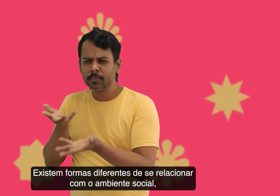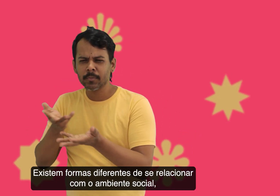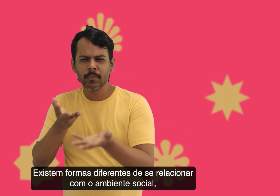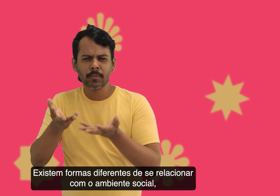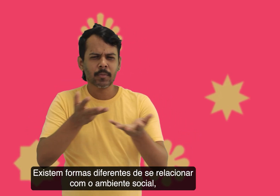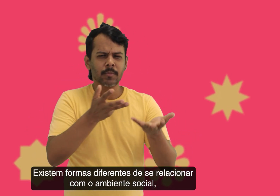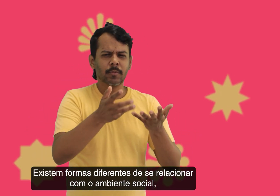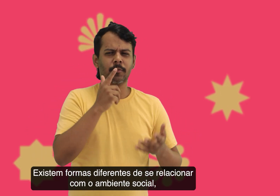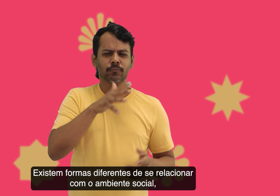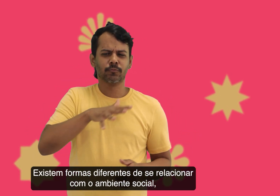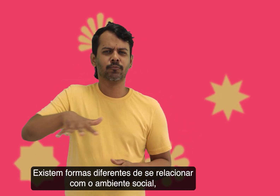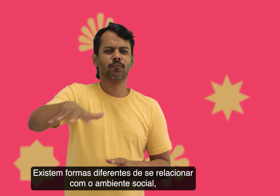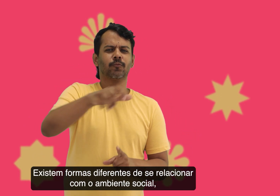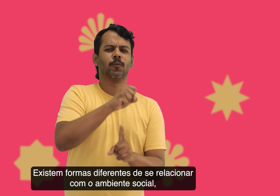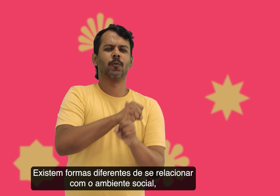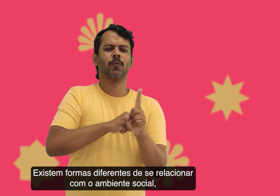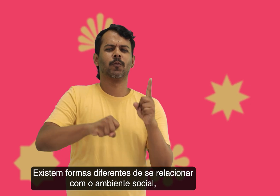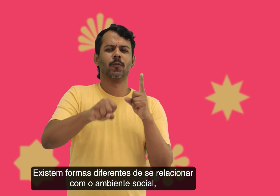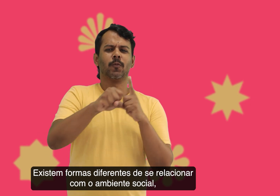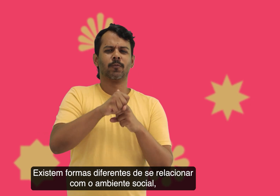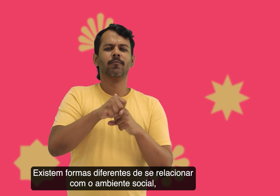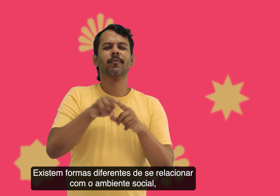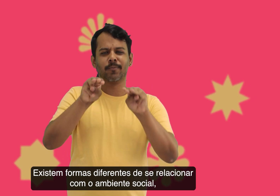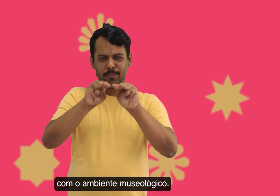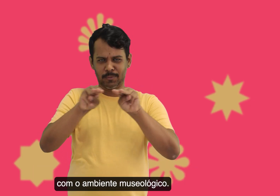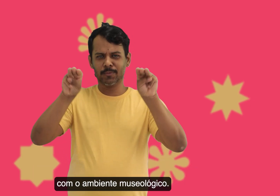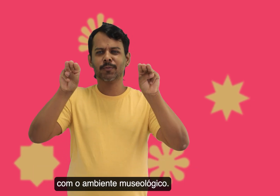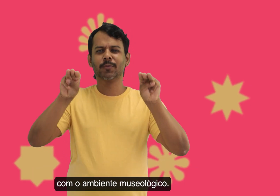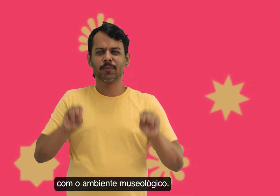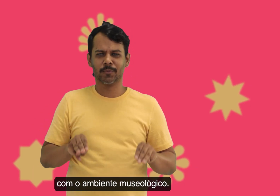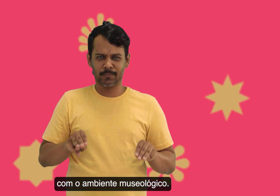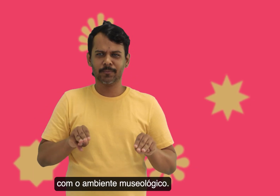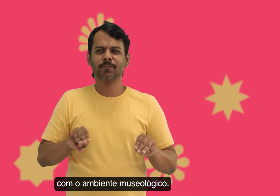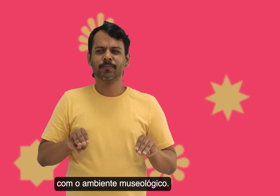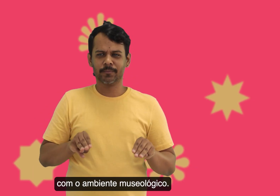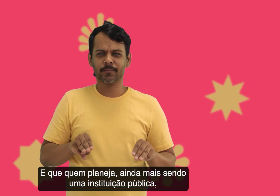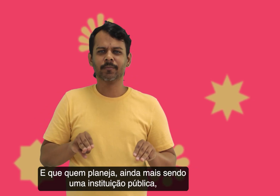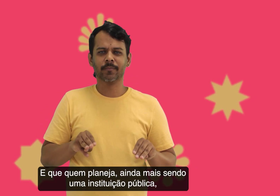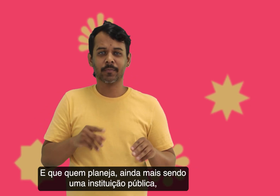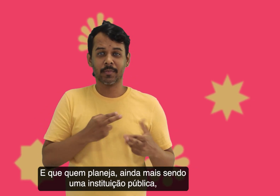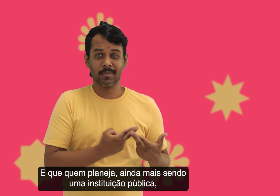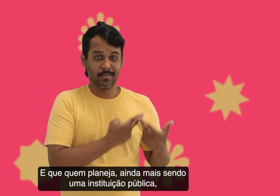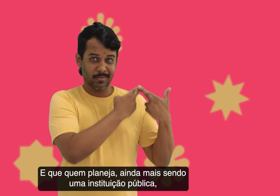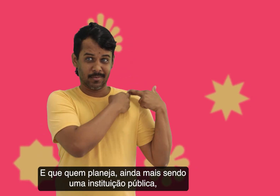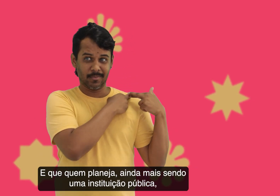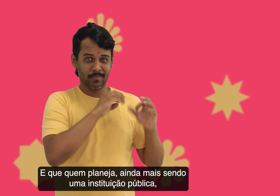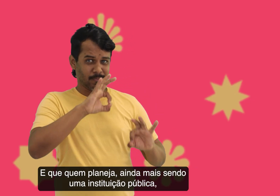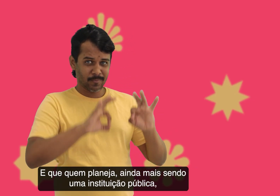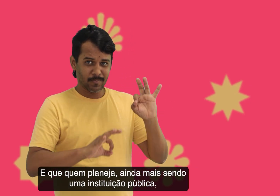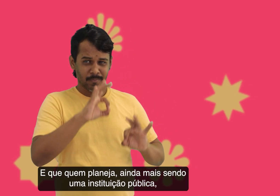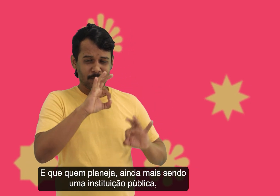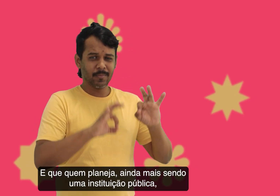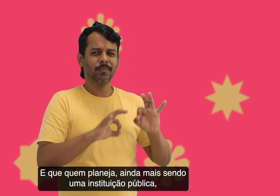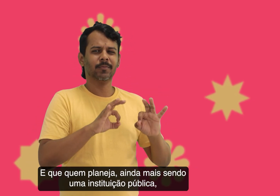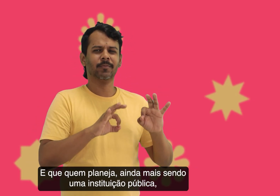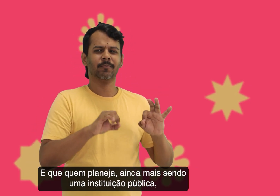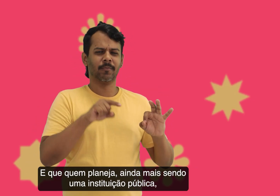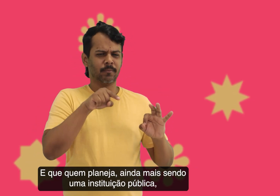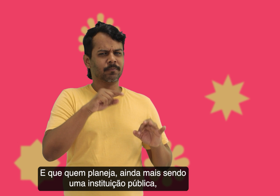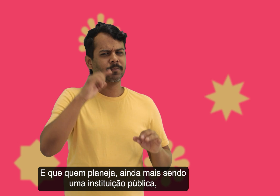formas diferentes de se relacionar com o ambiente social, com o ambiente museológico, e que quem planeja, ainda mais sendo